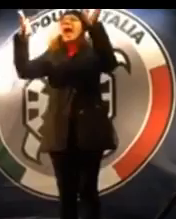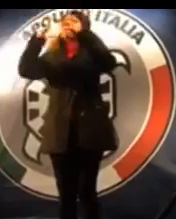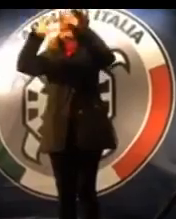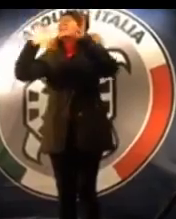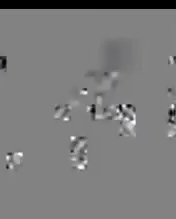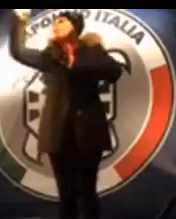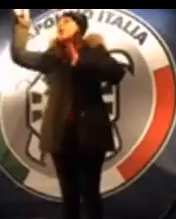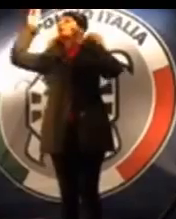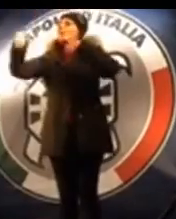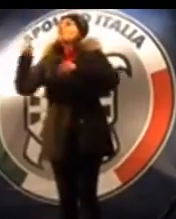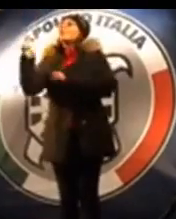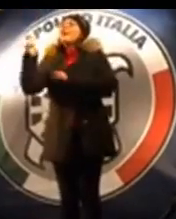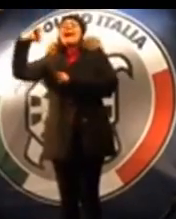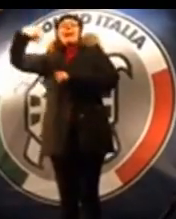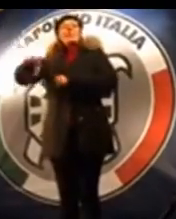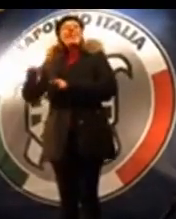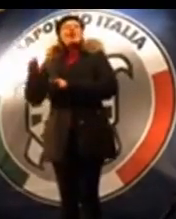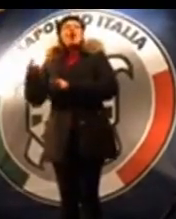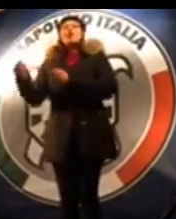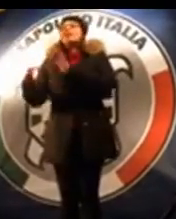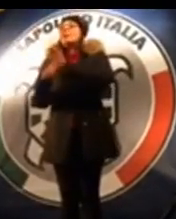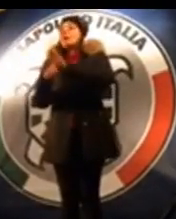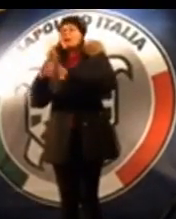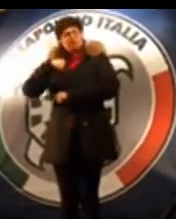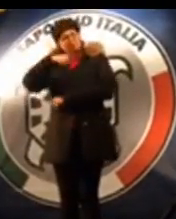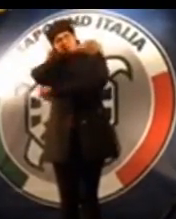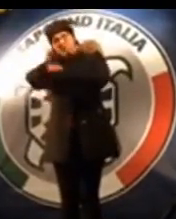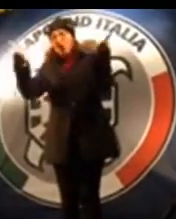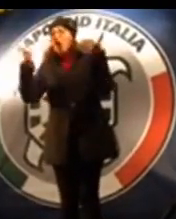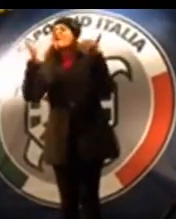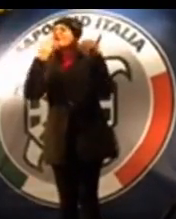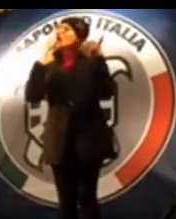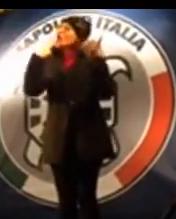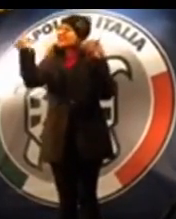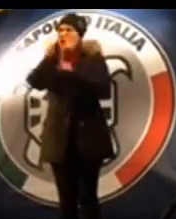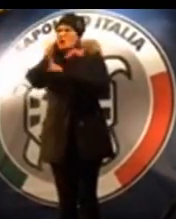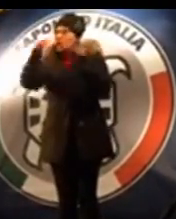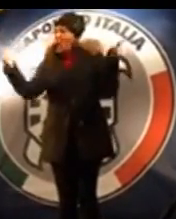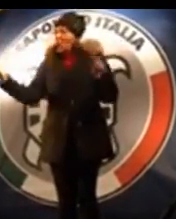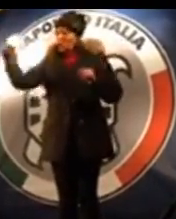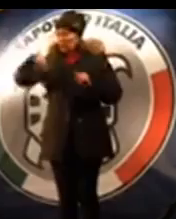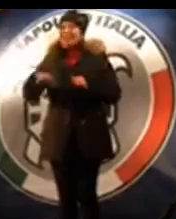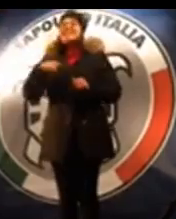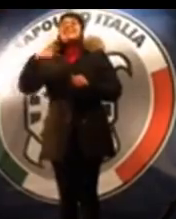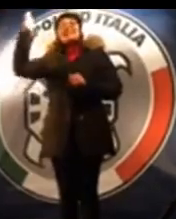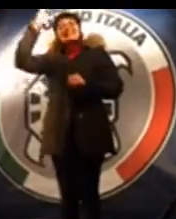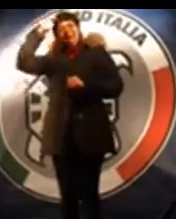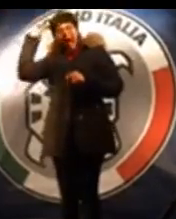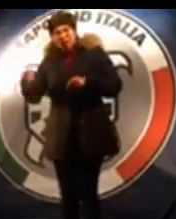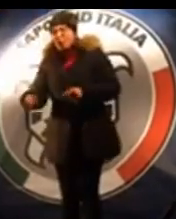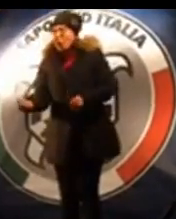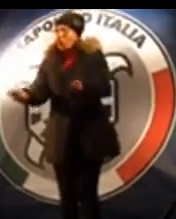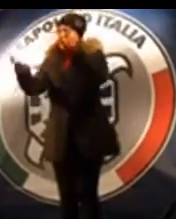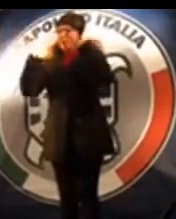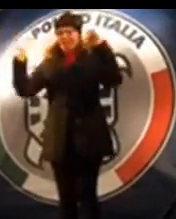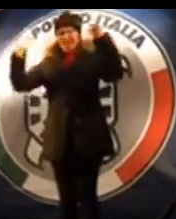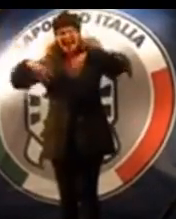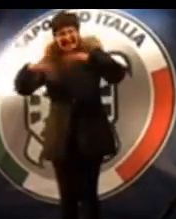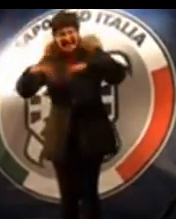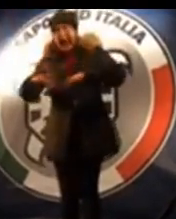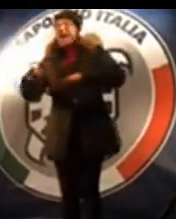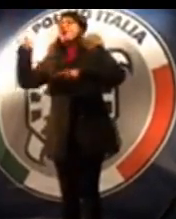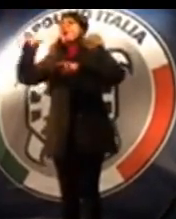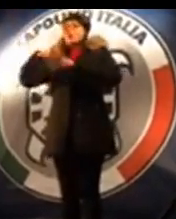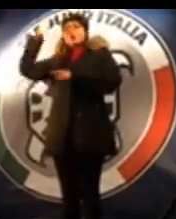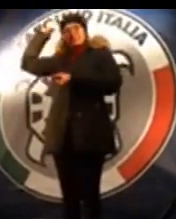possibilità di intervenire e di dire no, verrà qui lo Stato, comprerà i macchinari, lascerà gli operai al suo posto, insieme Stato